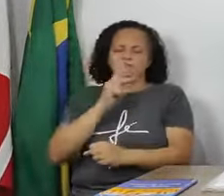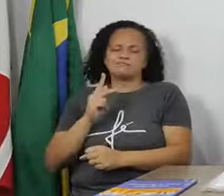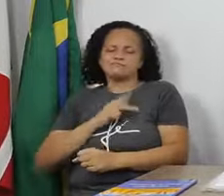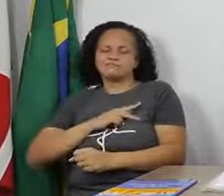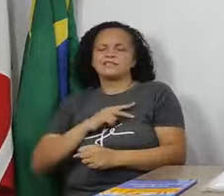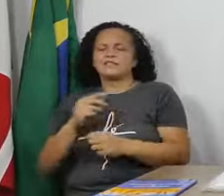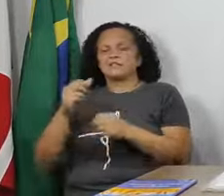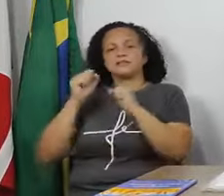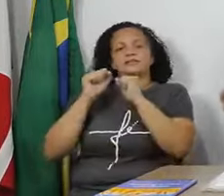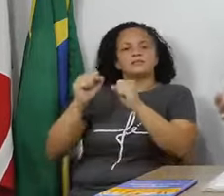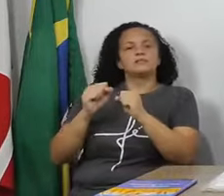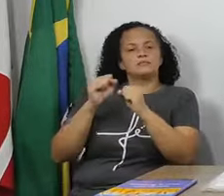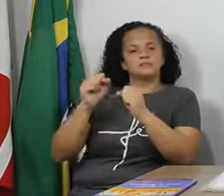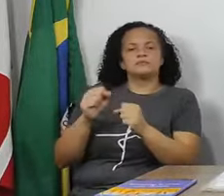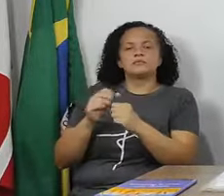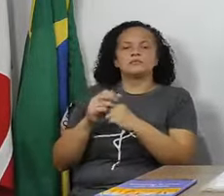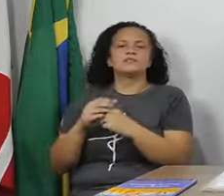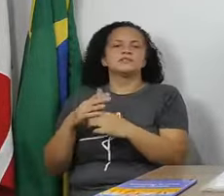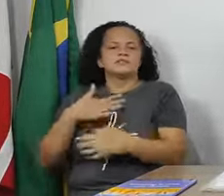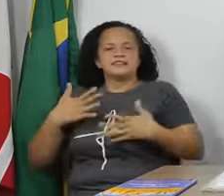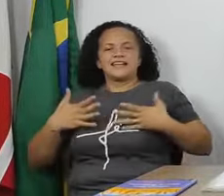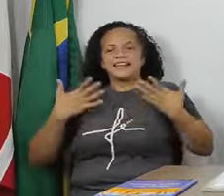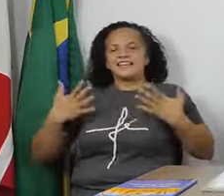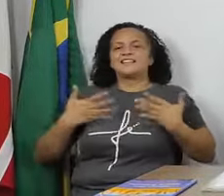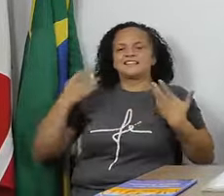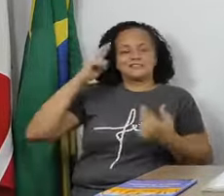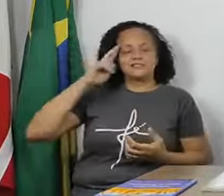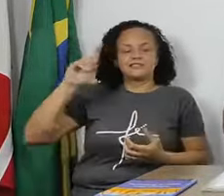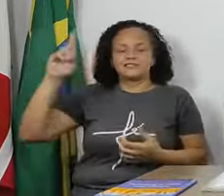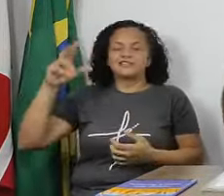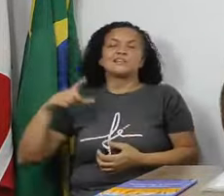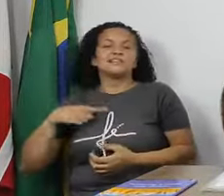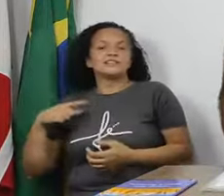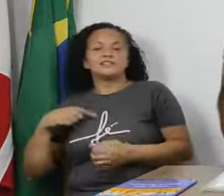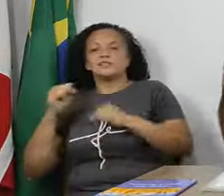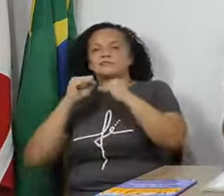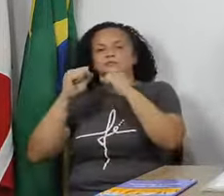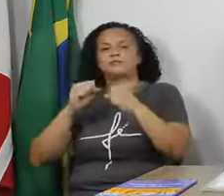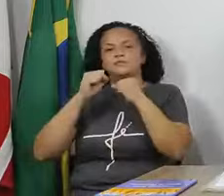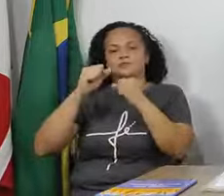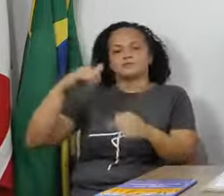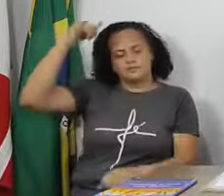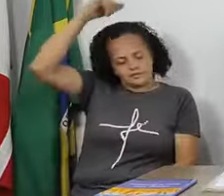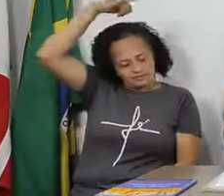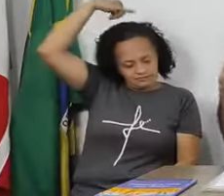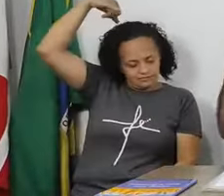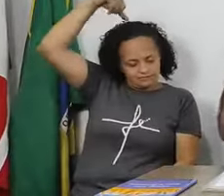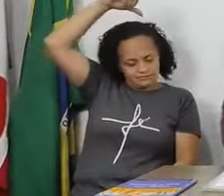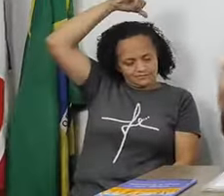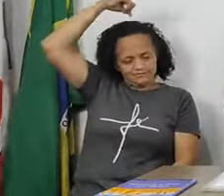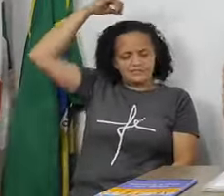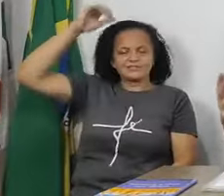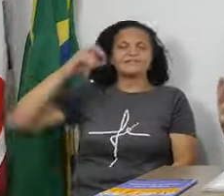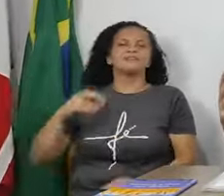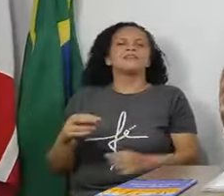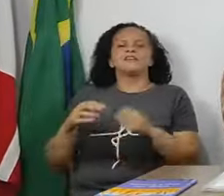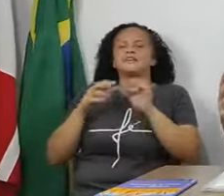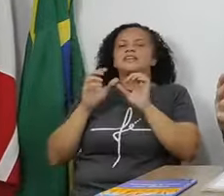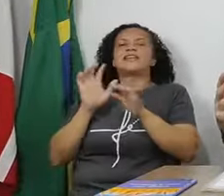do Espírito, há poder na unção do Senhor, que liberta a nossa alma das